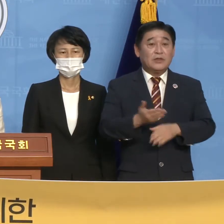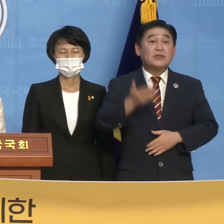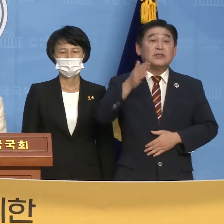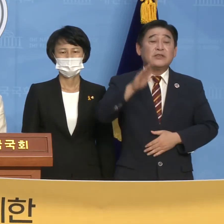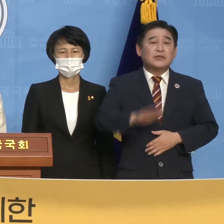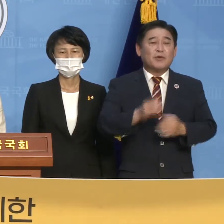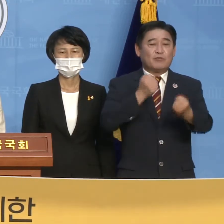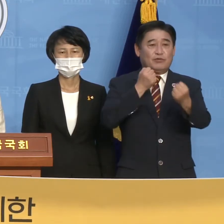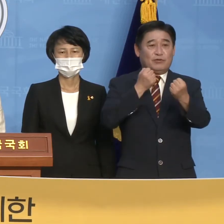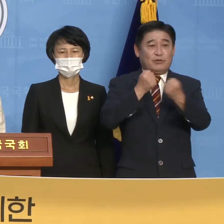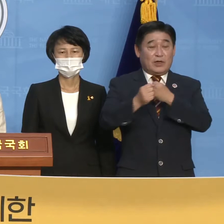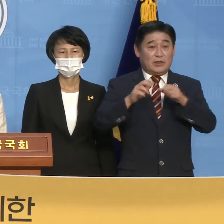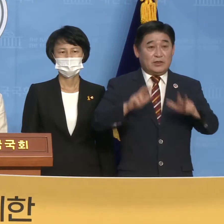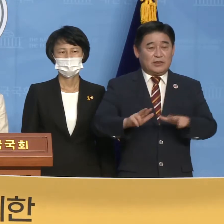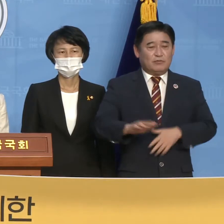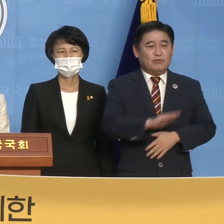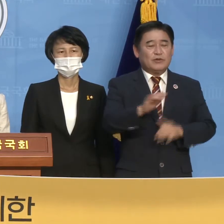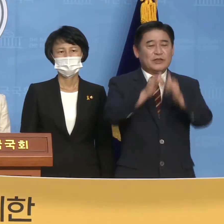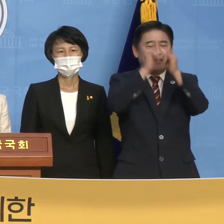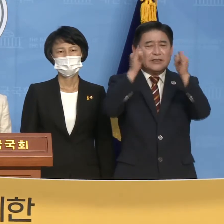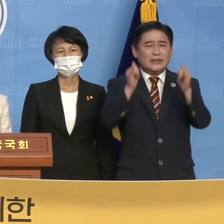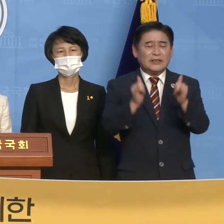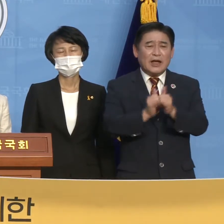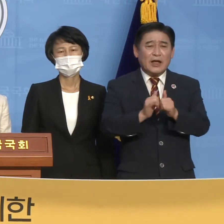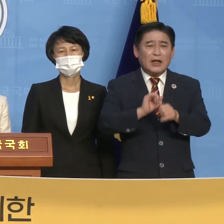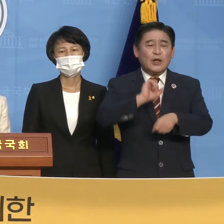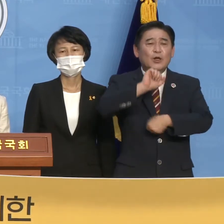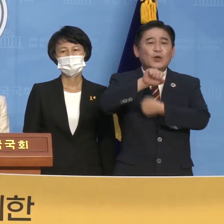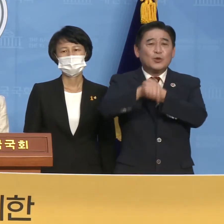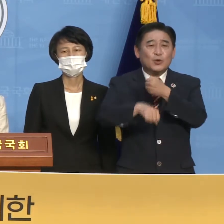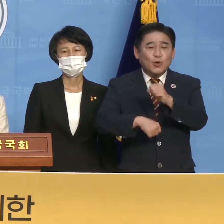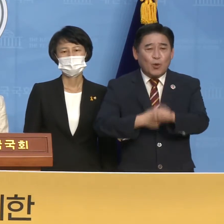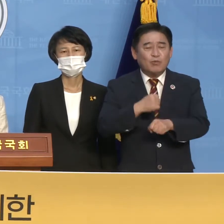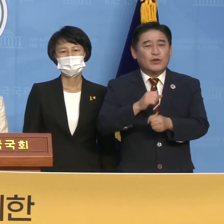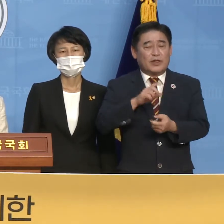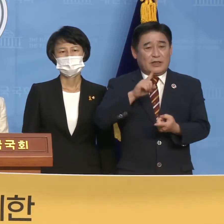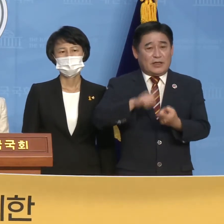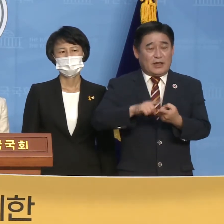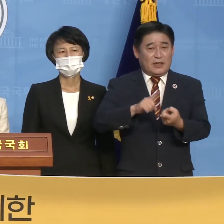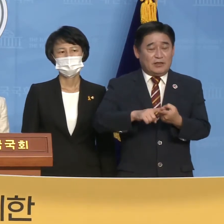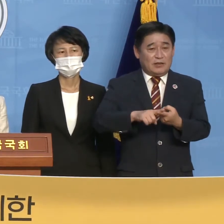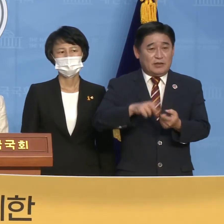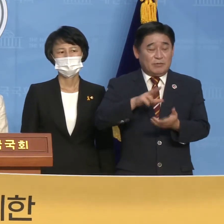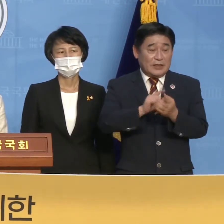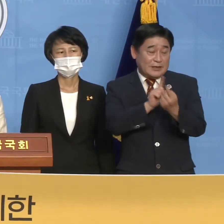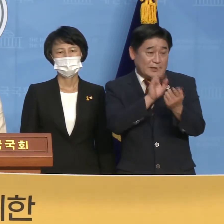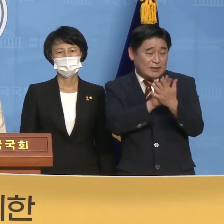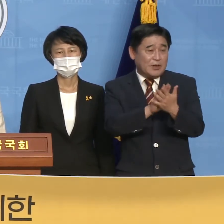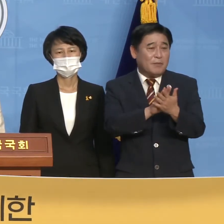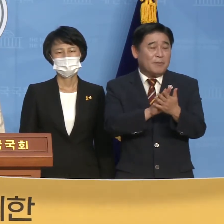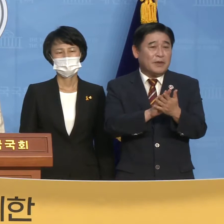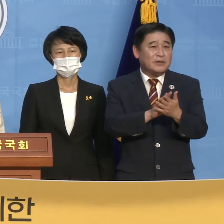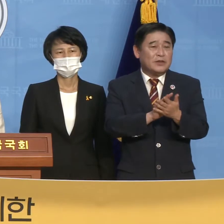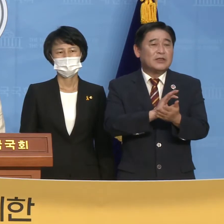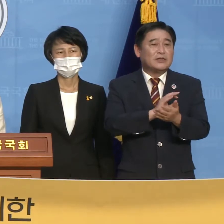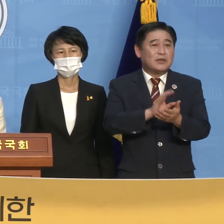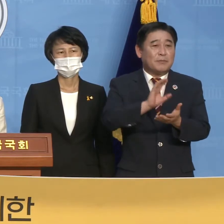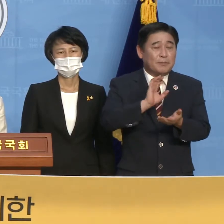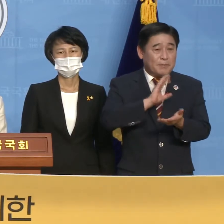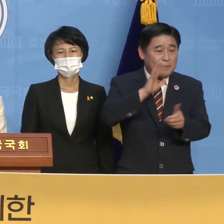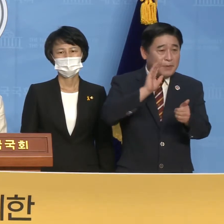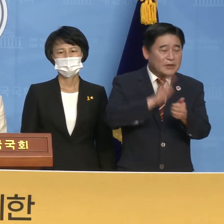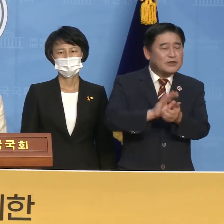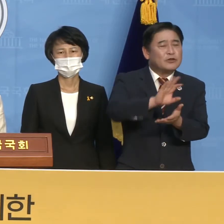그럼에도 불구하고 지금 우리 사회는 야생동물과 위험한 수위로 직접 접촉하고 소비하는 것이